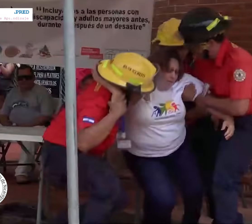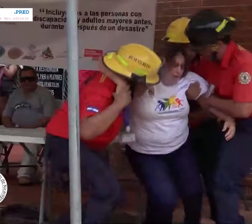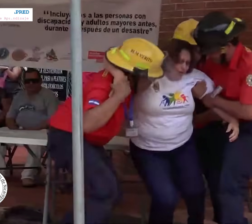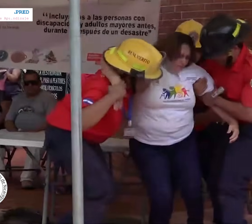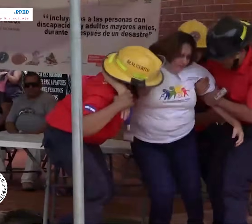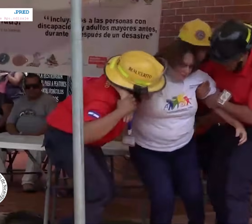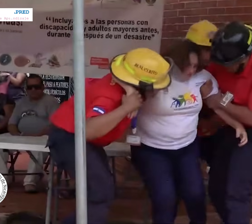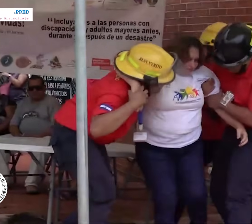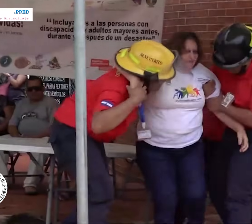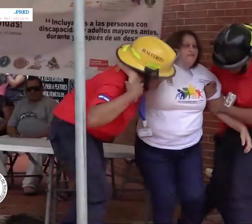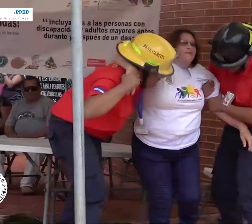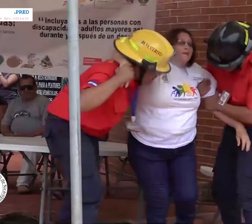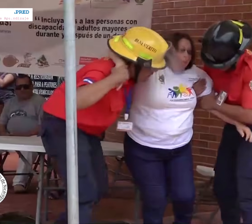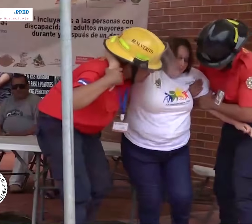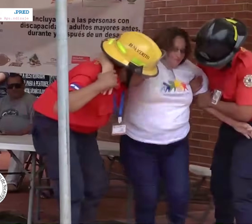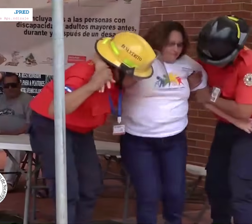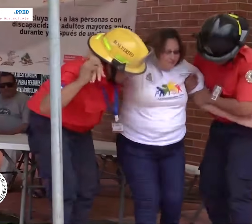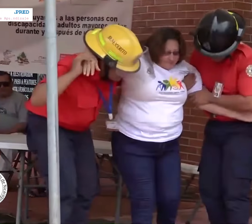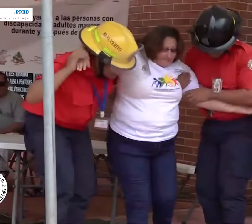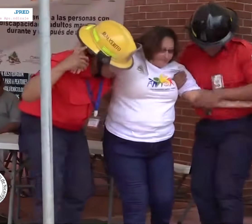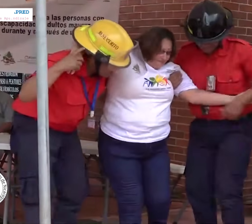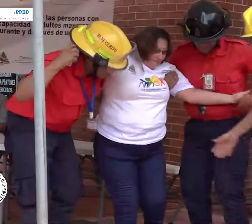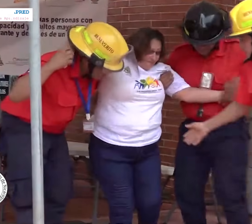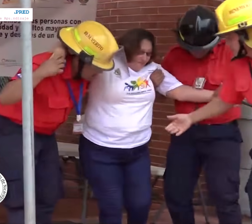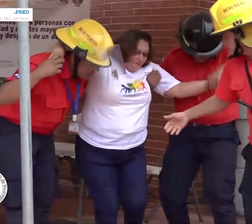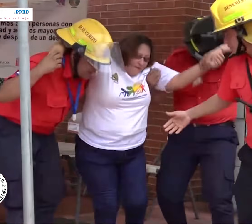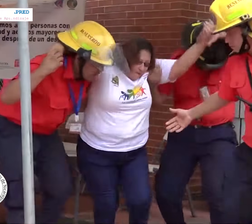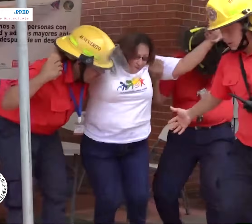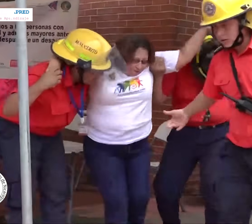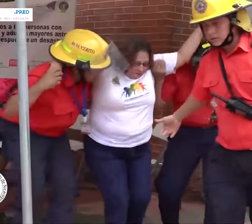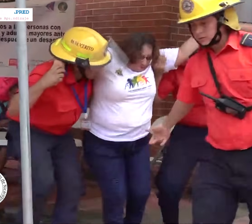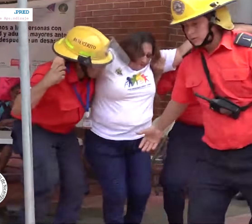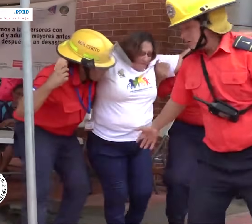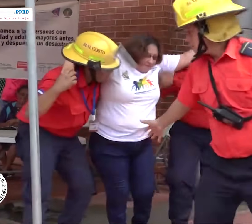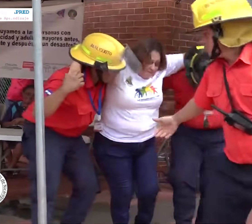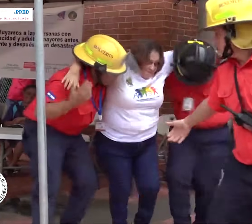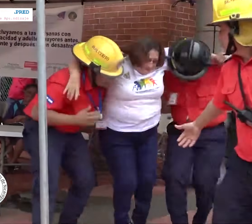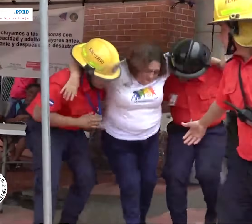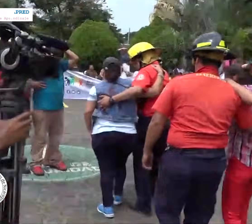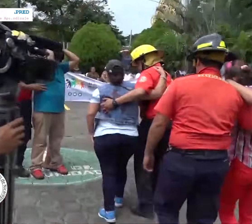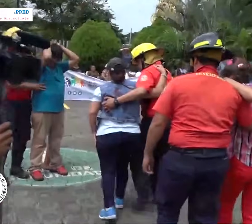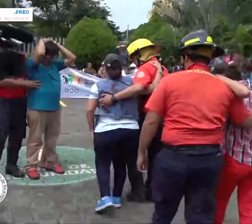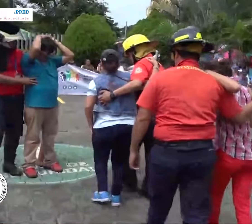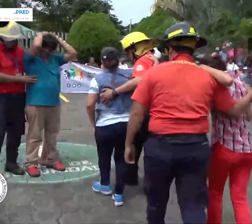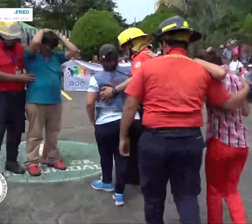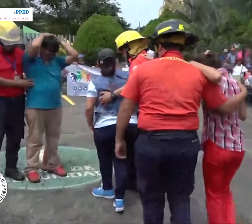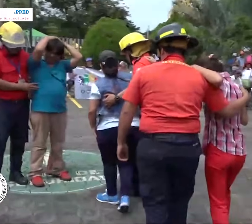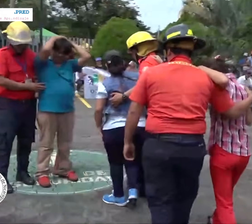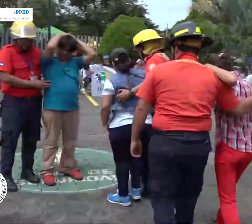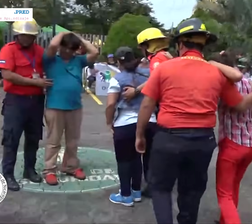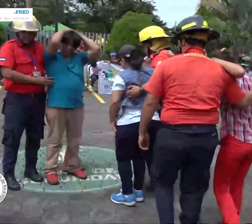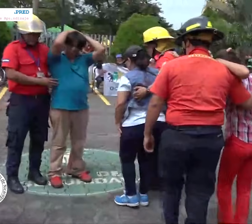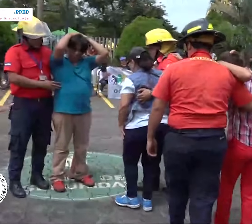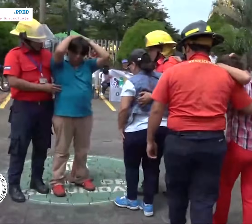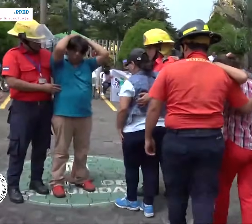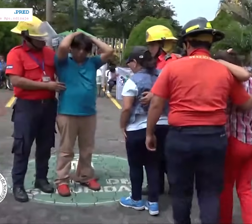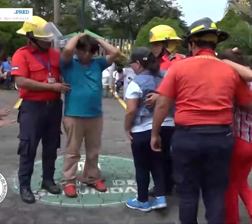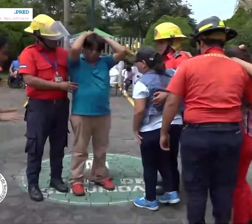atender. Por ejemplo, si una persona mira, por ejemplo, ahorita van a trabajar en lo que son los cursos, las señas de